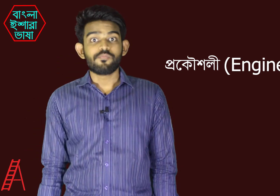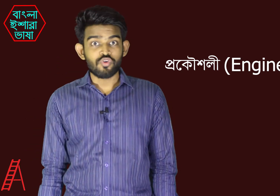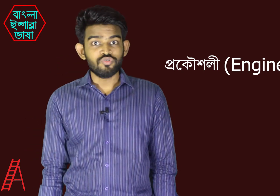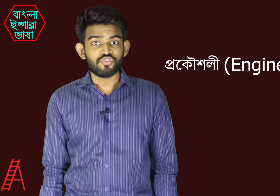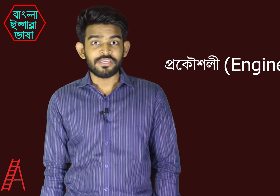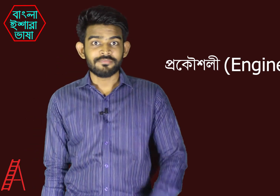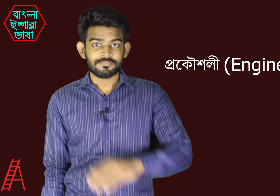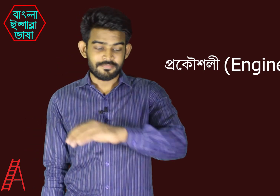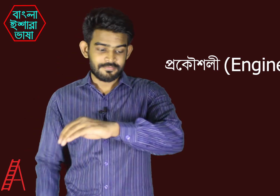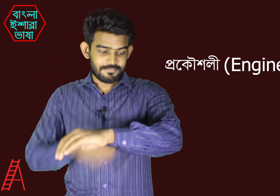প্রকৌশলী,